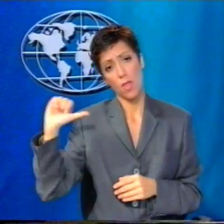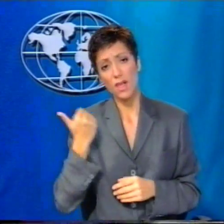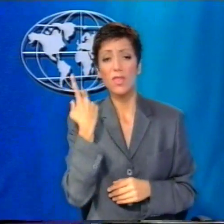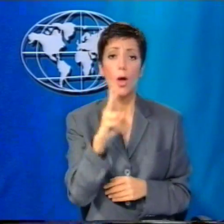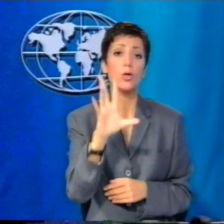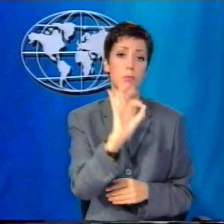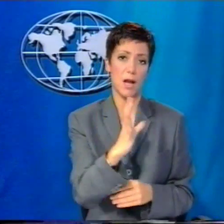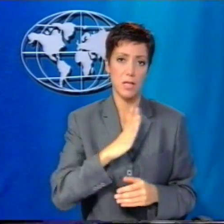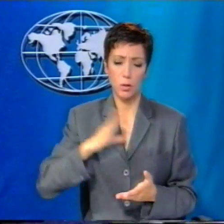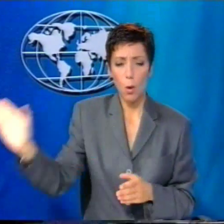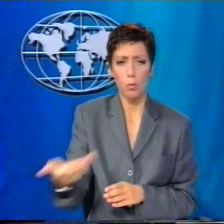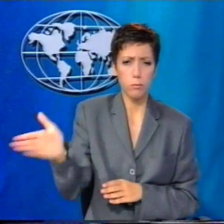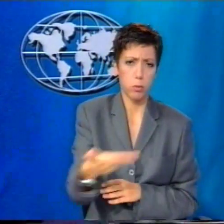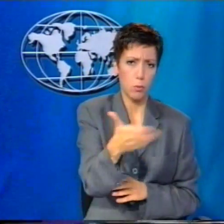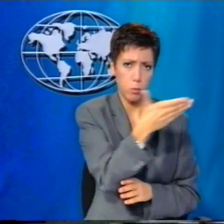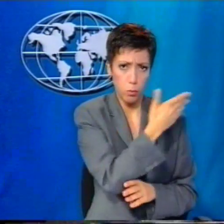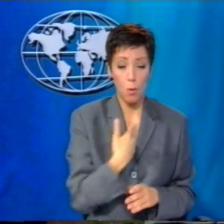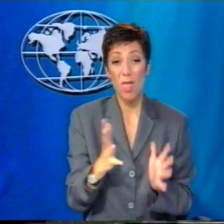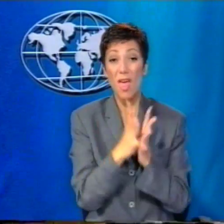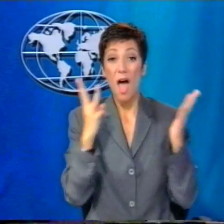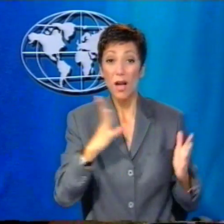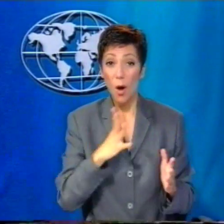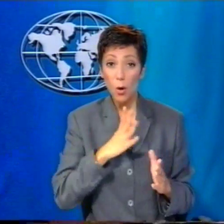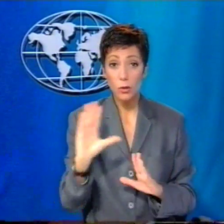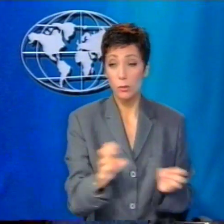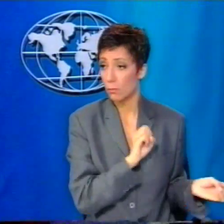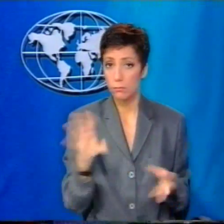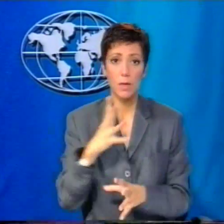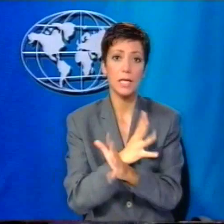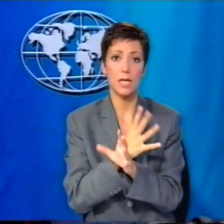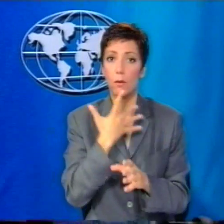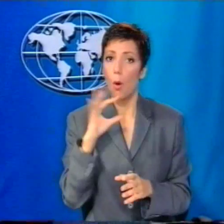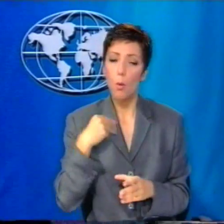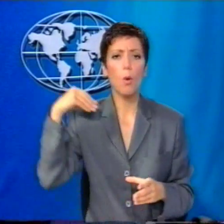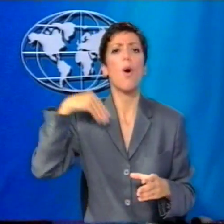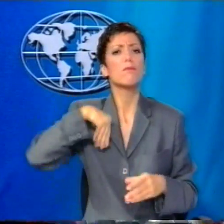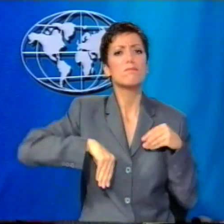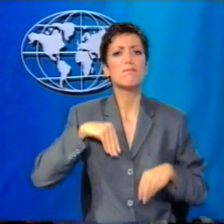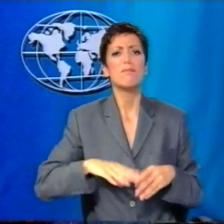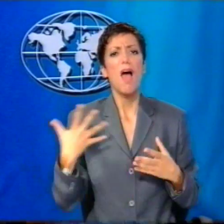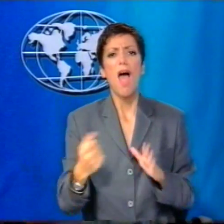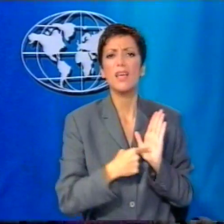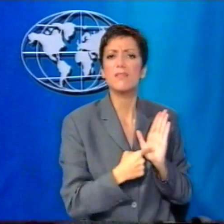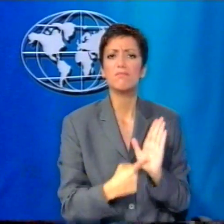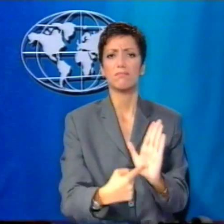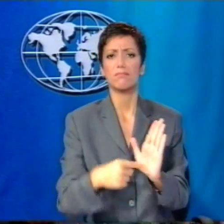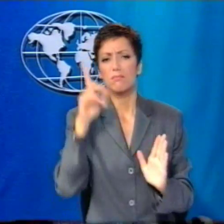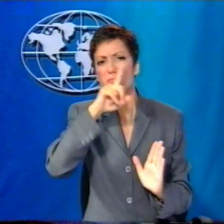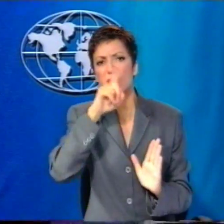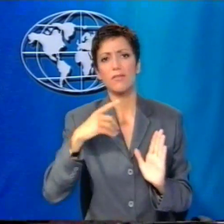ενώ 18 από αυτούς οδηγήθηκαν στον εισαγγελέα γιατί είχαν στην κατοχή τους πλαστά έγγραφα. Σύμφωνα με έγκυρες πληροφορίες, πάντως,